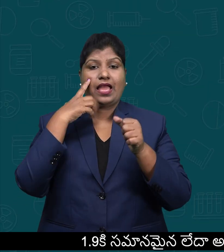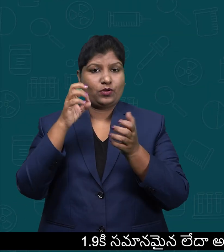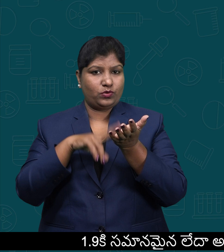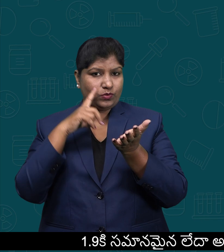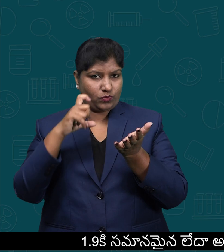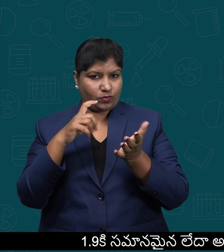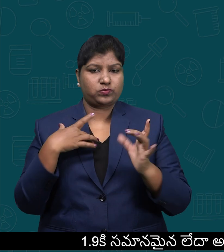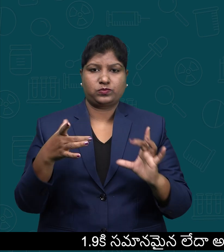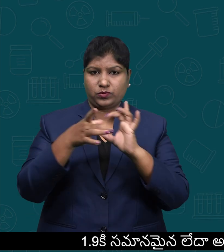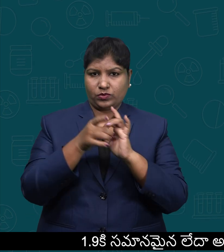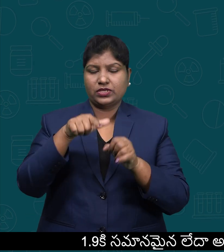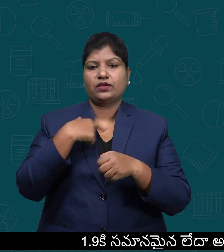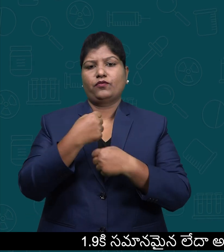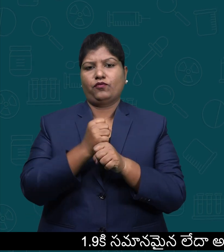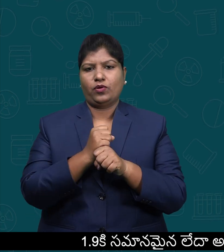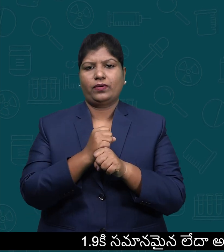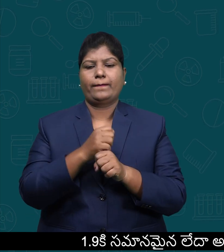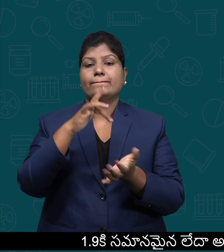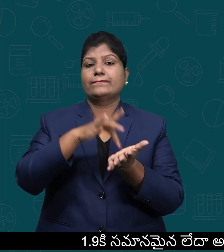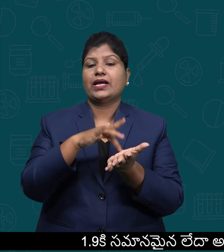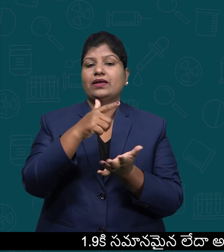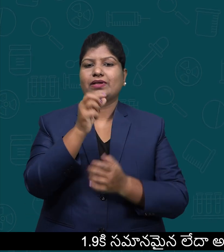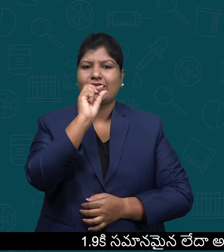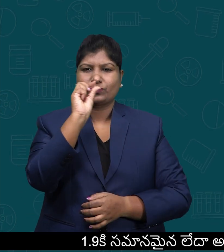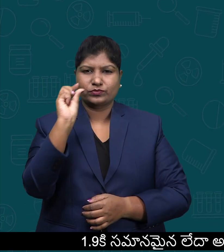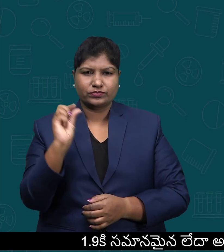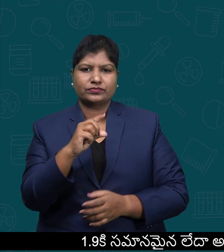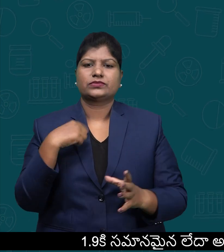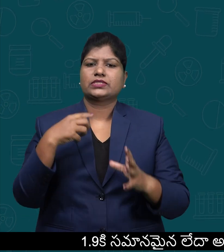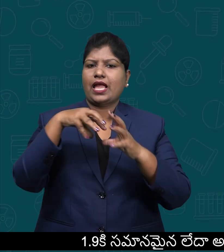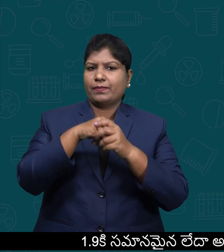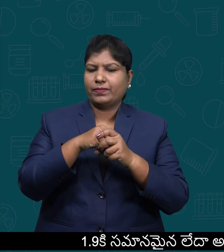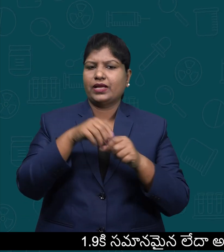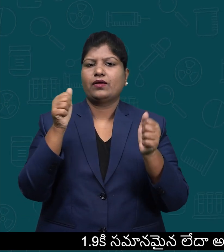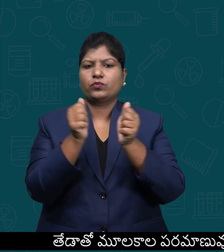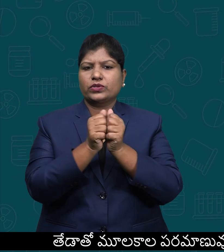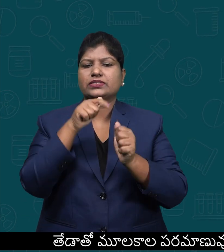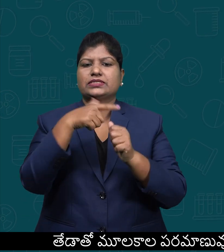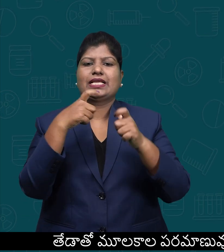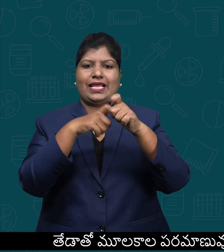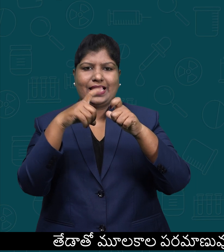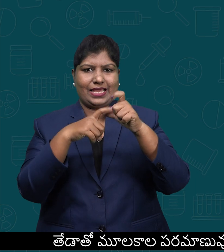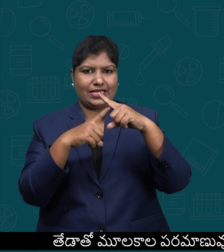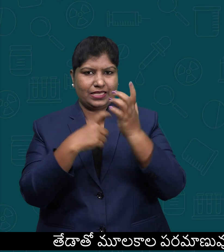1.9కి సమానమైన లేదా అంతకంటే ఎక్కువ రుణ విద్యుదాత్మకత తేడాతో మూలకాల పరమాణువుల